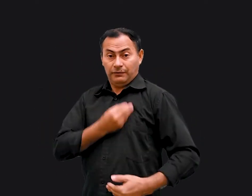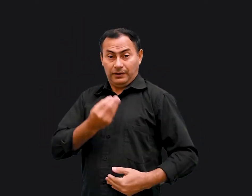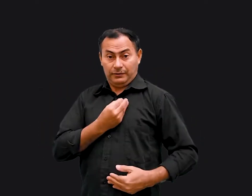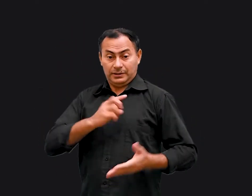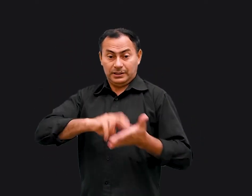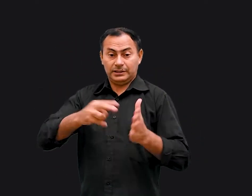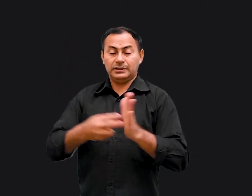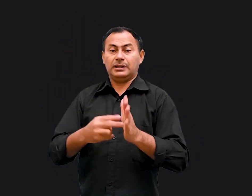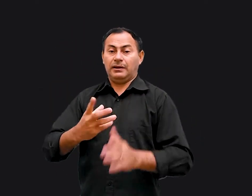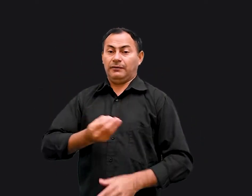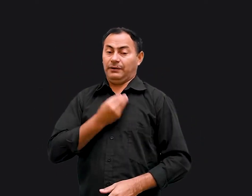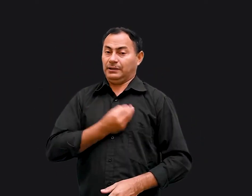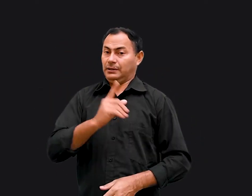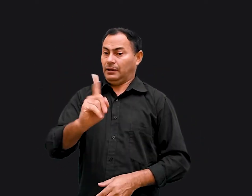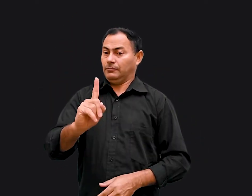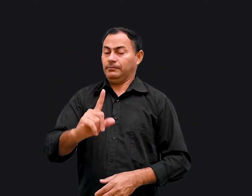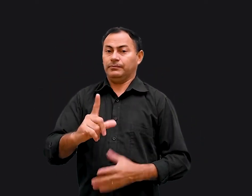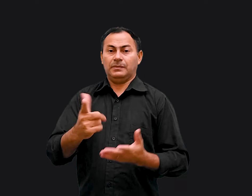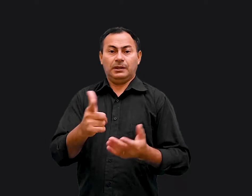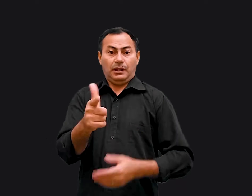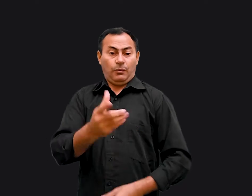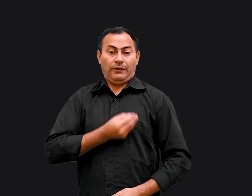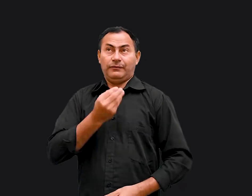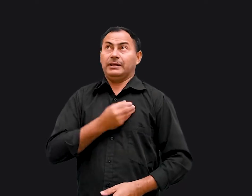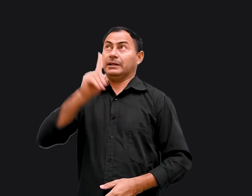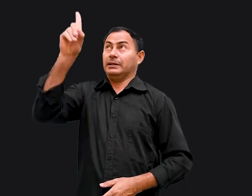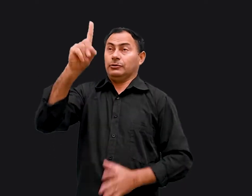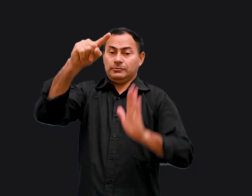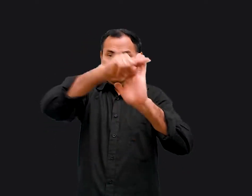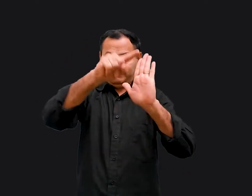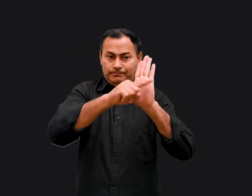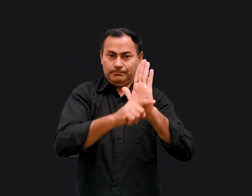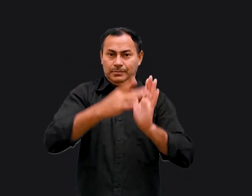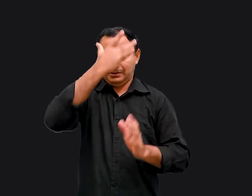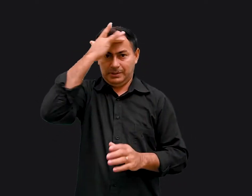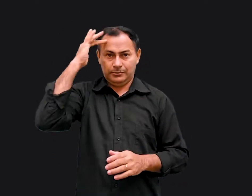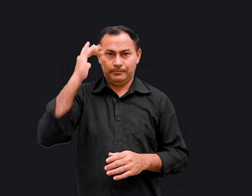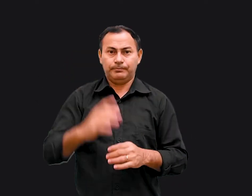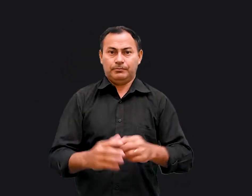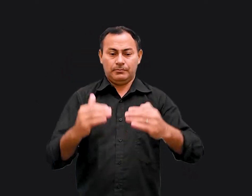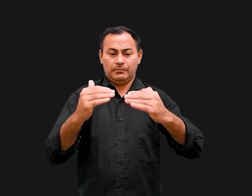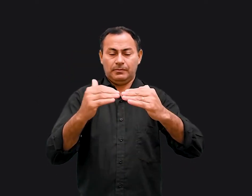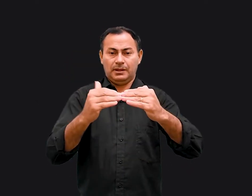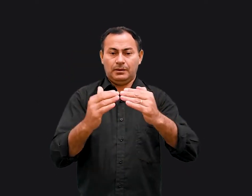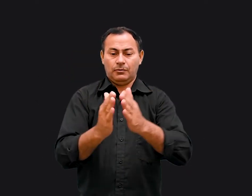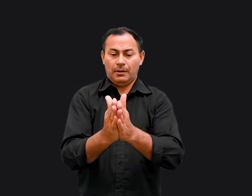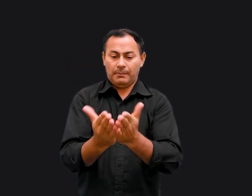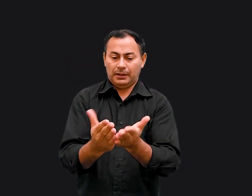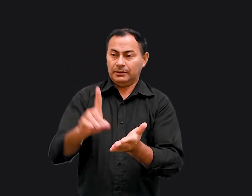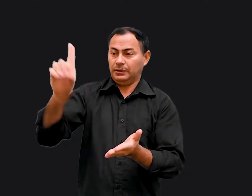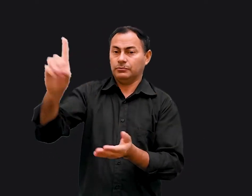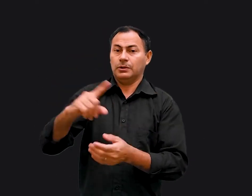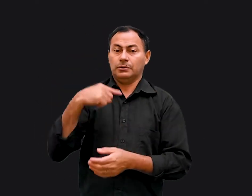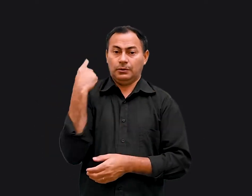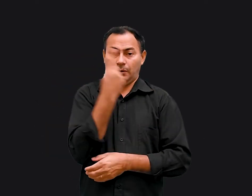tenha vida, não a vida que Deus planejou para o homem. De acordo com as Escrituras, quando nascemos